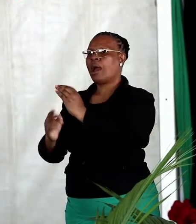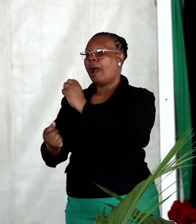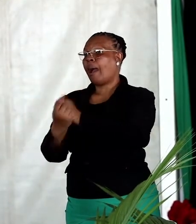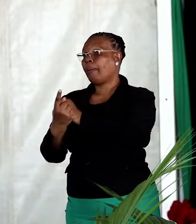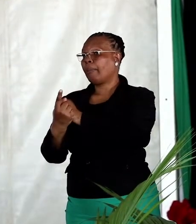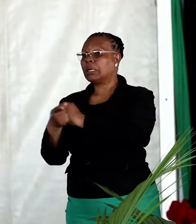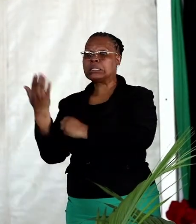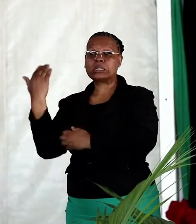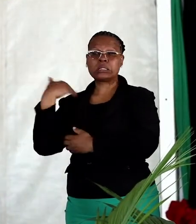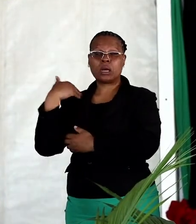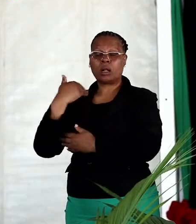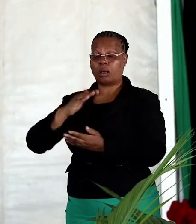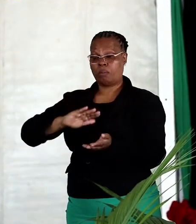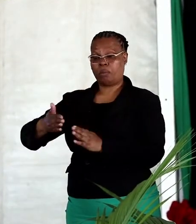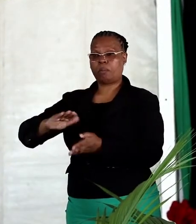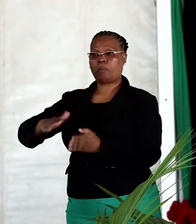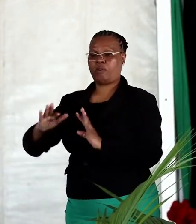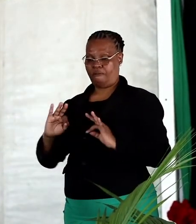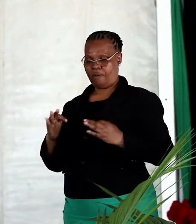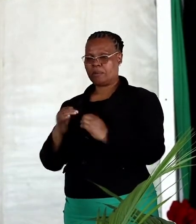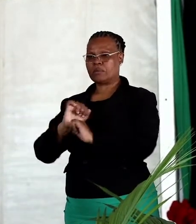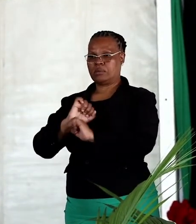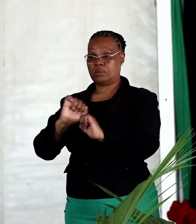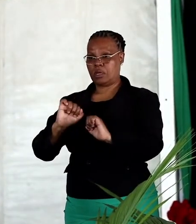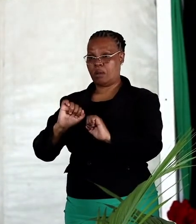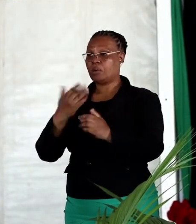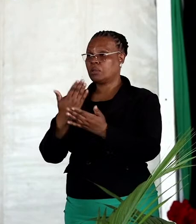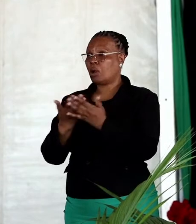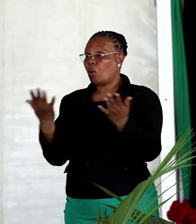awachatshazelwa yile ntlekele.